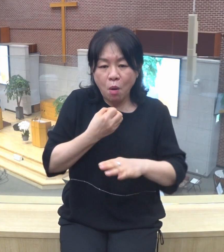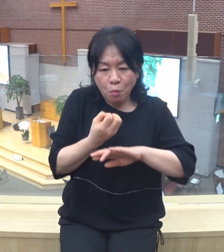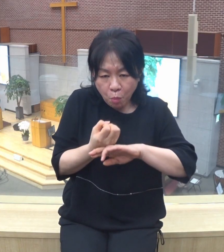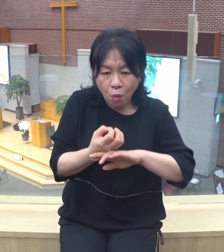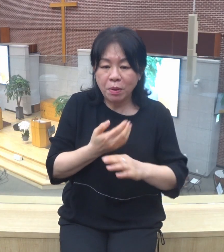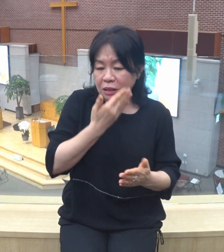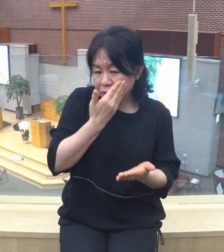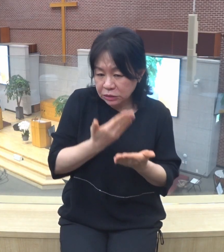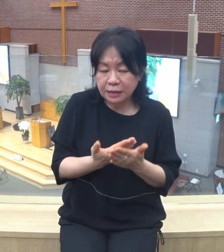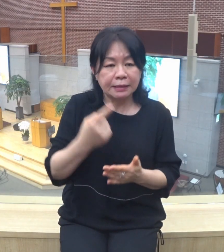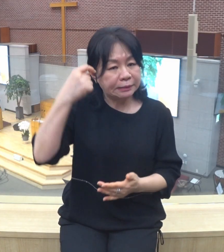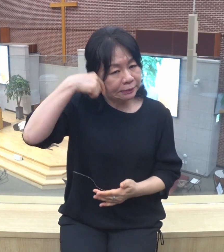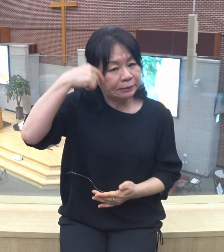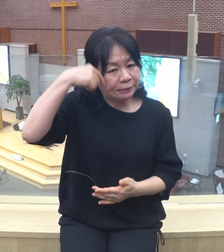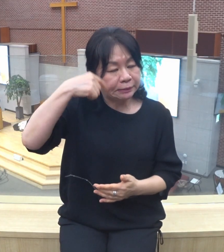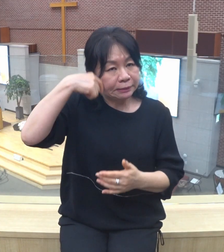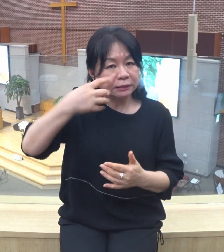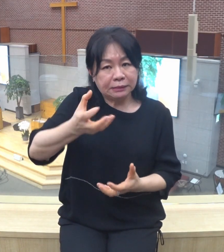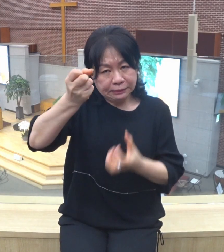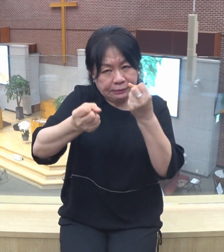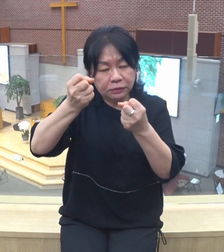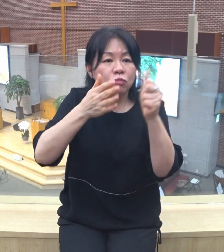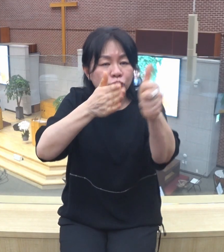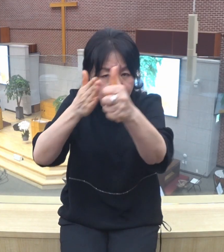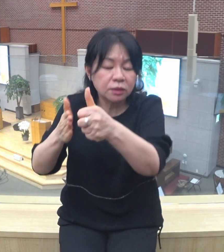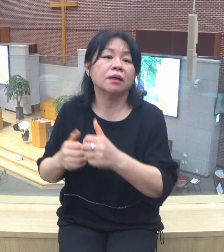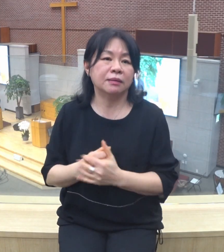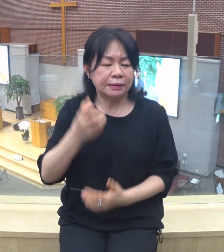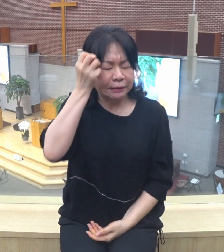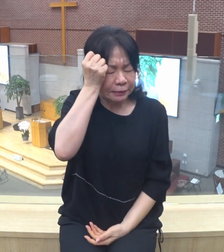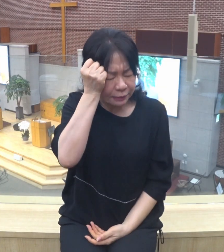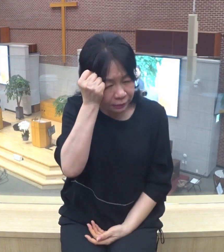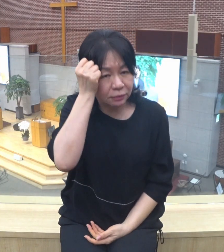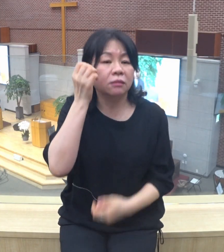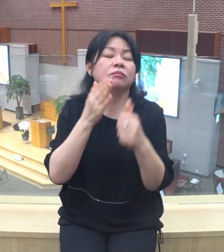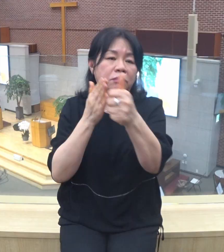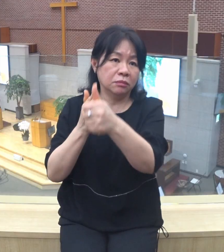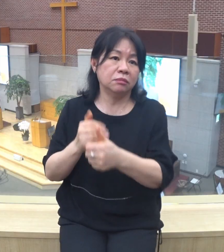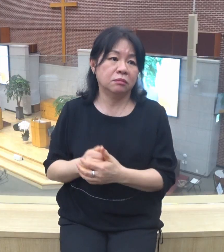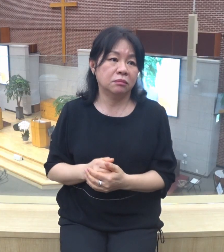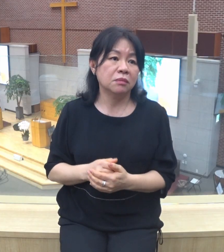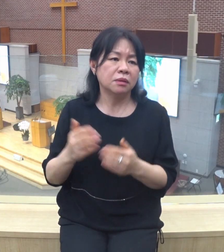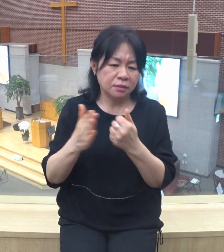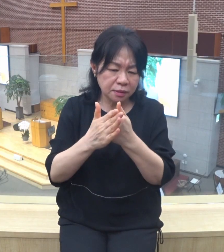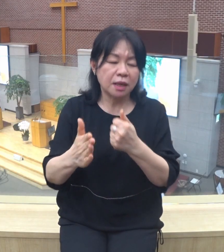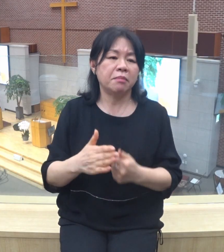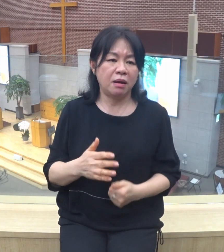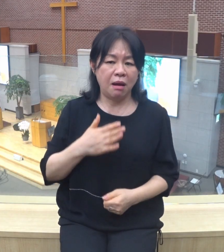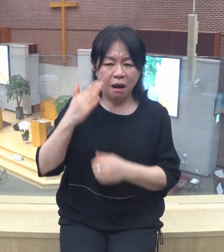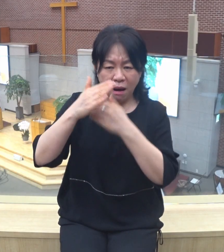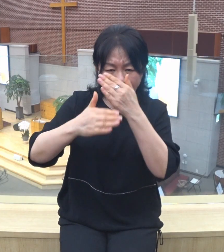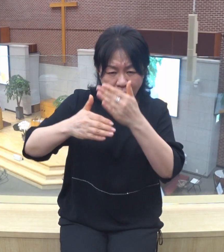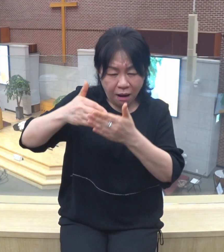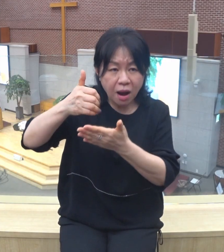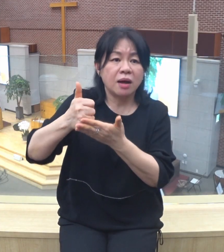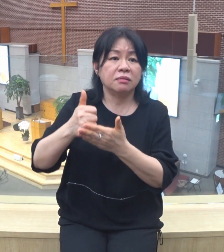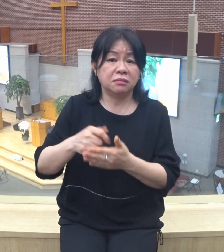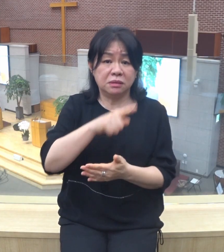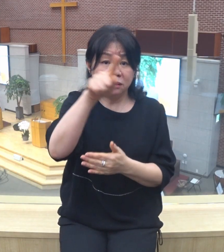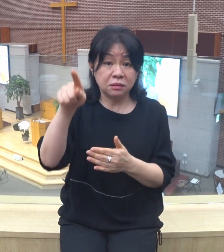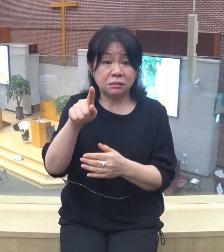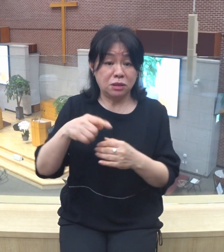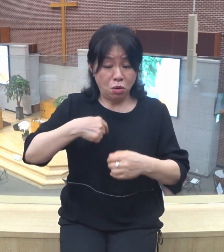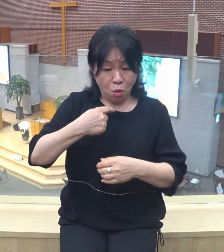여러분들의 사람들을 보배롭고 존귀하게 대해 주십시오. 여러분들의 가족을 하나님께서 여러분들의 삶의